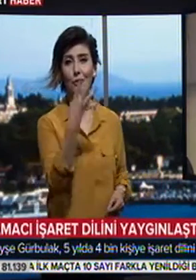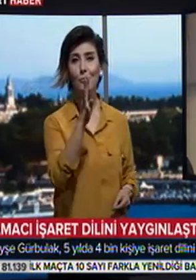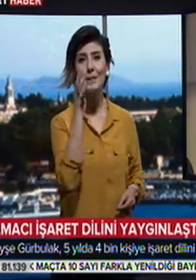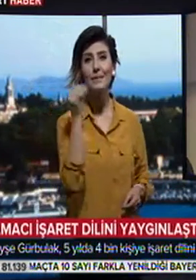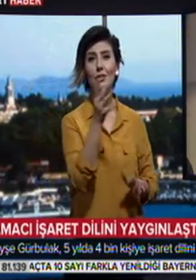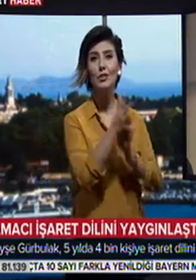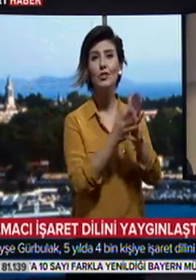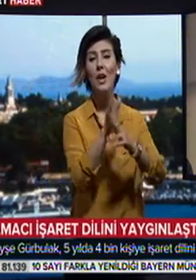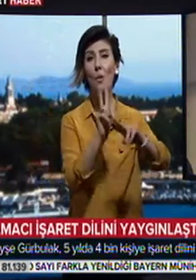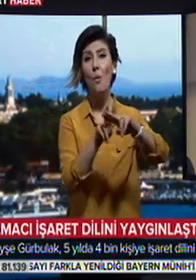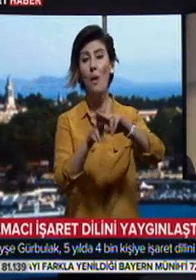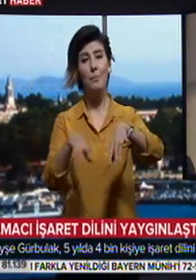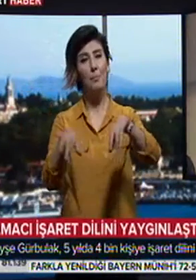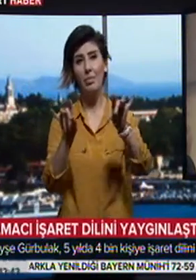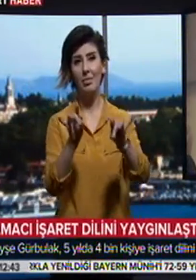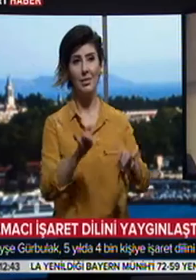kişiye işaret dilini öğretti.